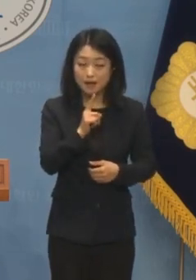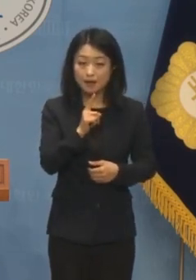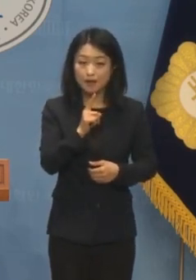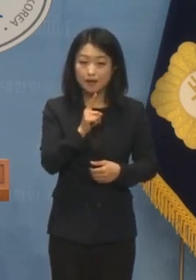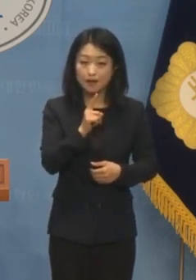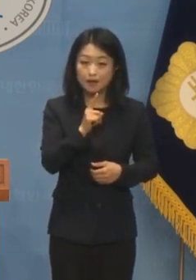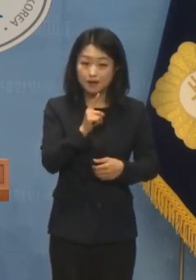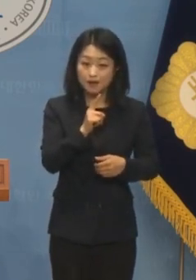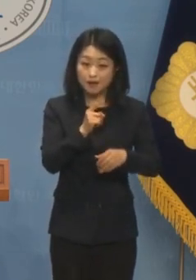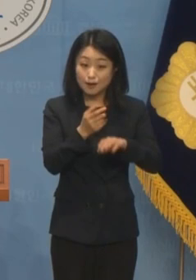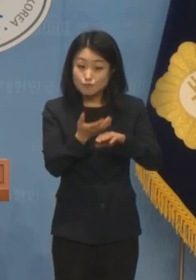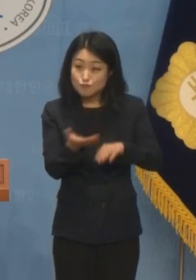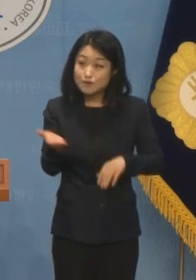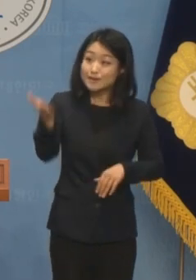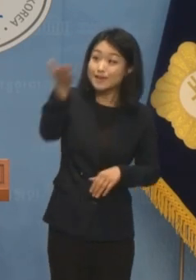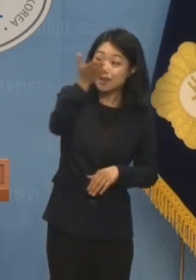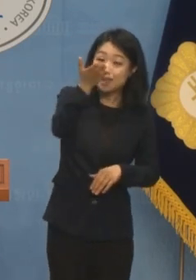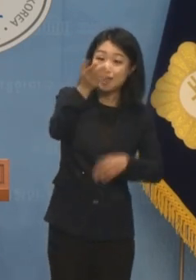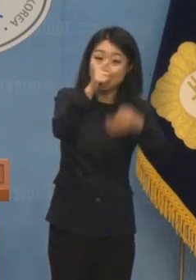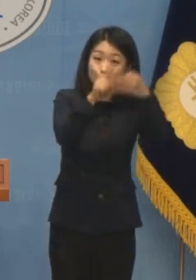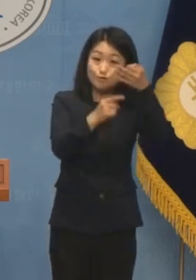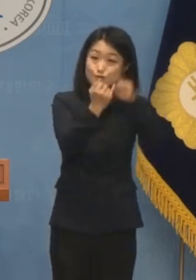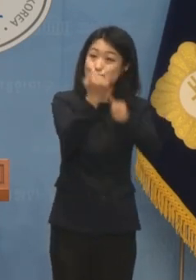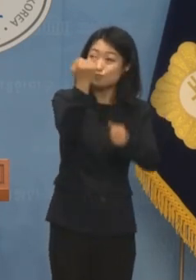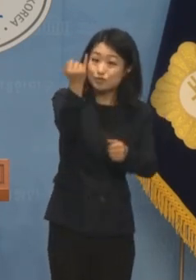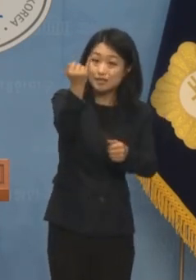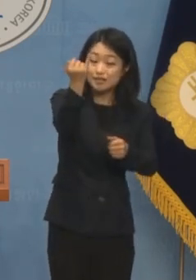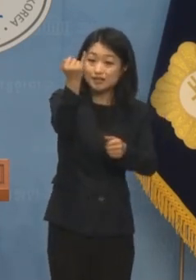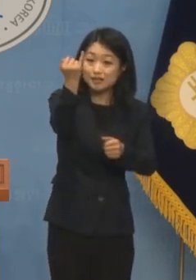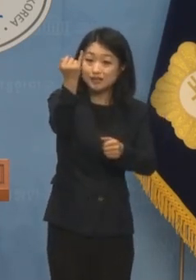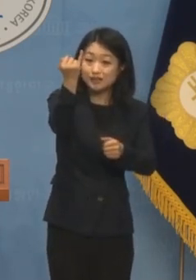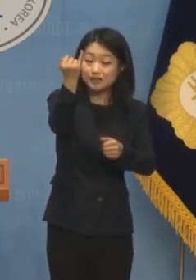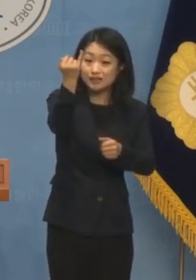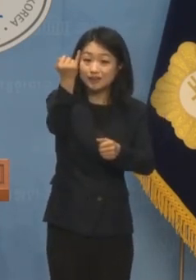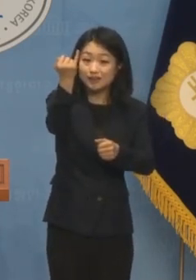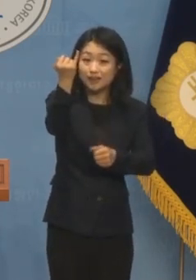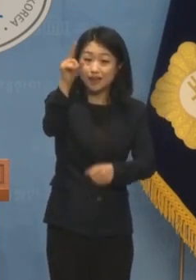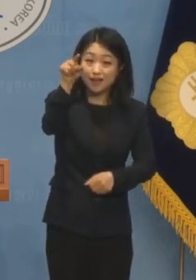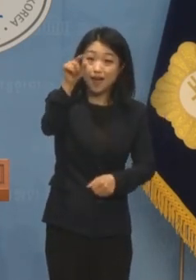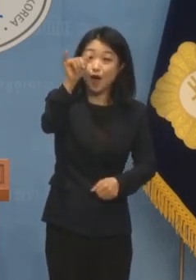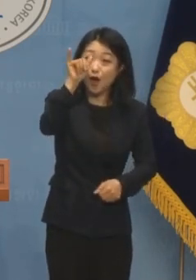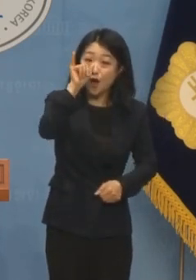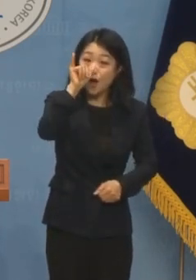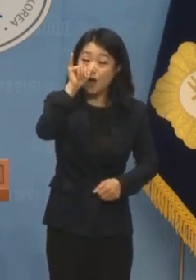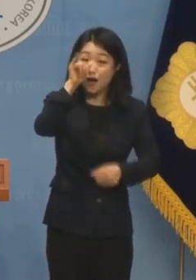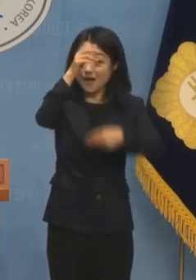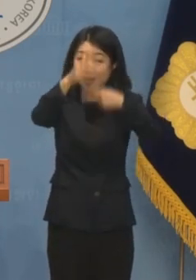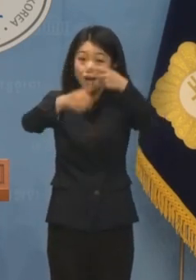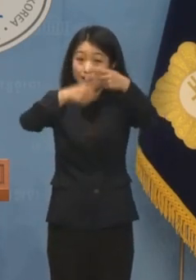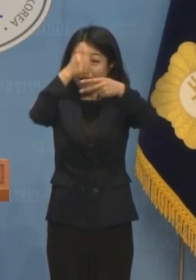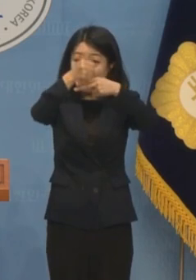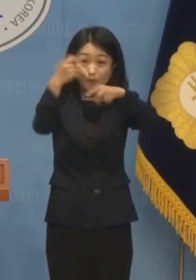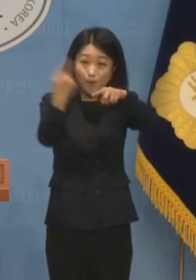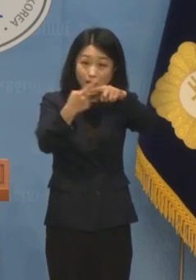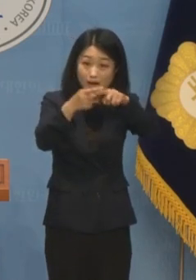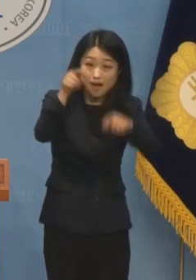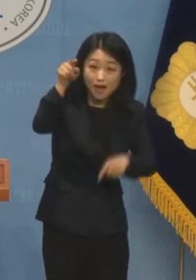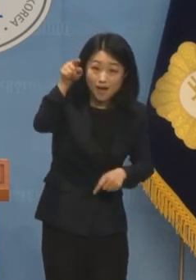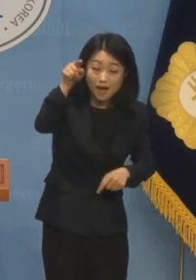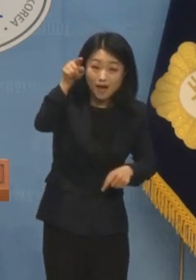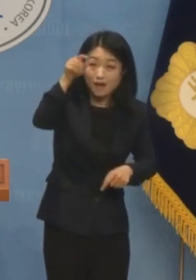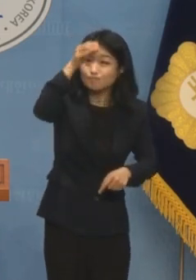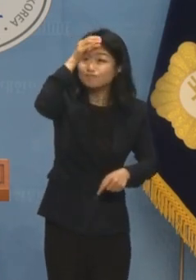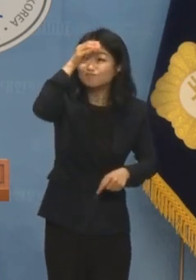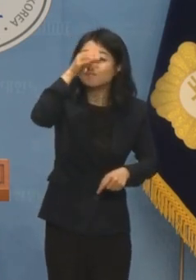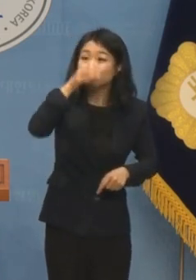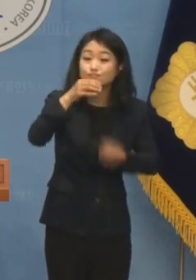위에 특혜 받는 성역임을 방증하는 듯합니다. 결국 김건희 여사의 후한무치한